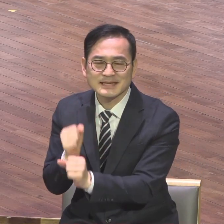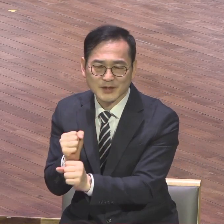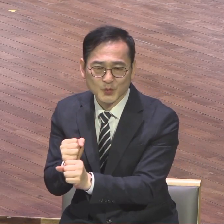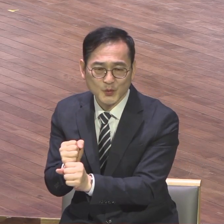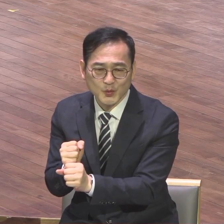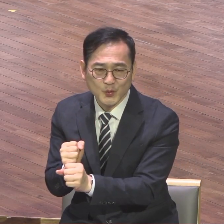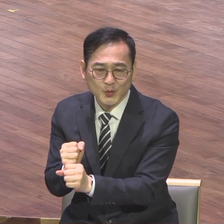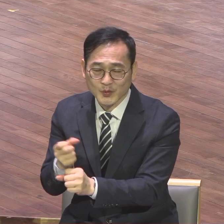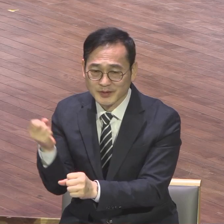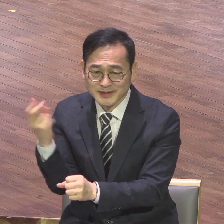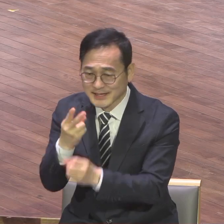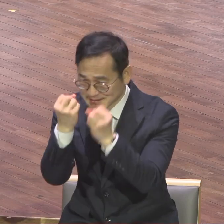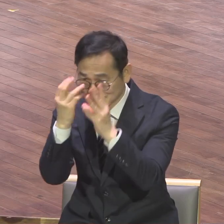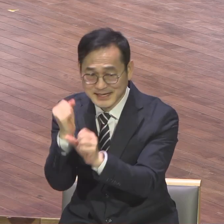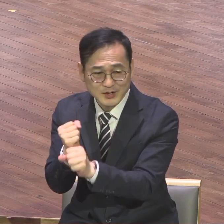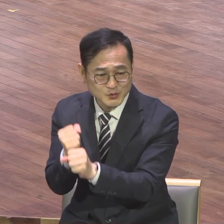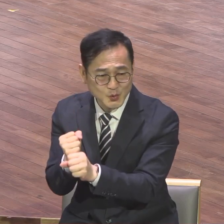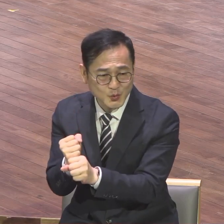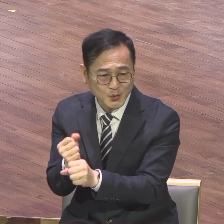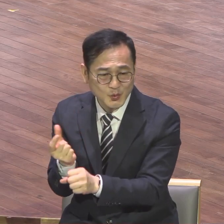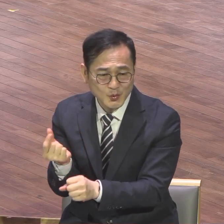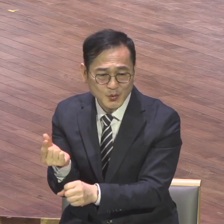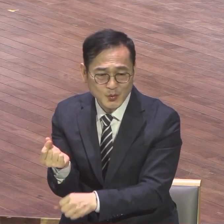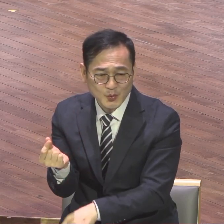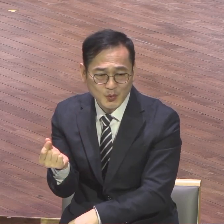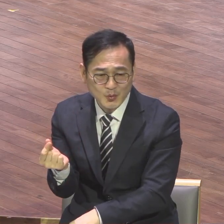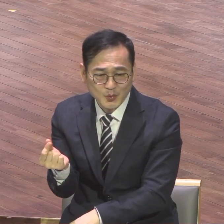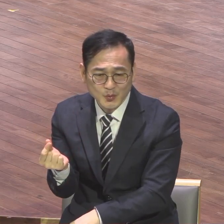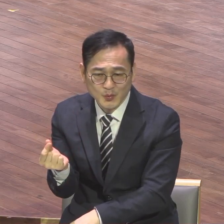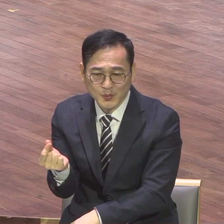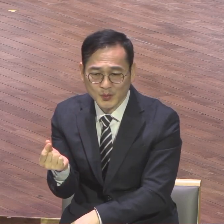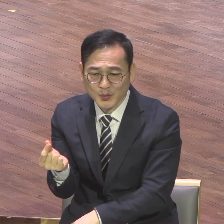거예요. 재창조의 선언. 대단한 거예요.